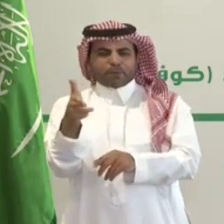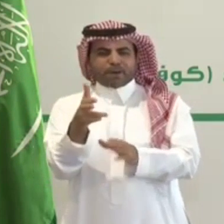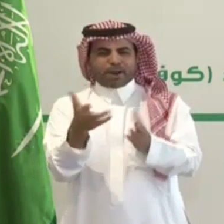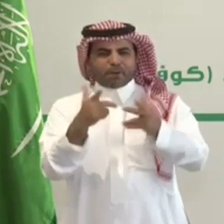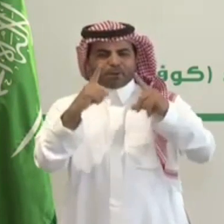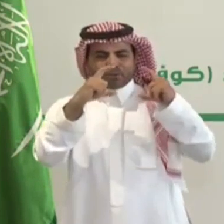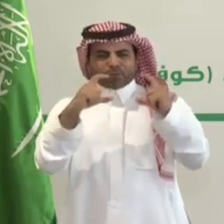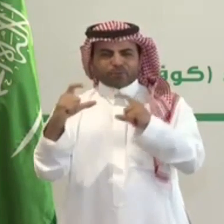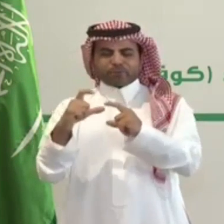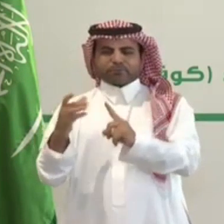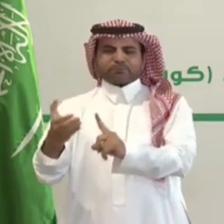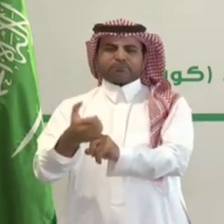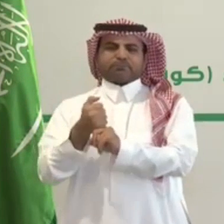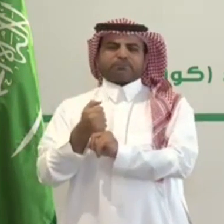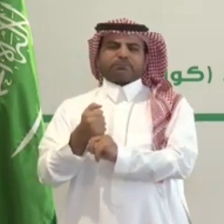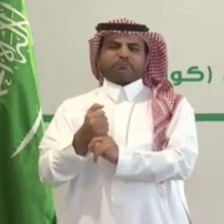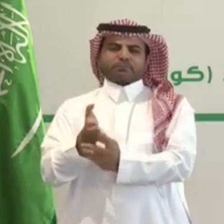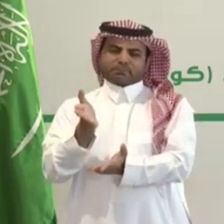وتطبيق التعليمات بحقهم.